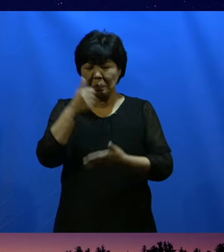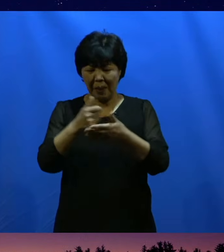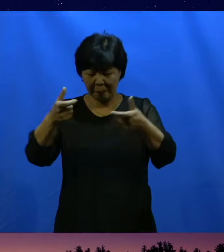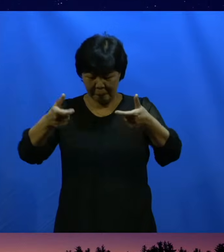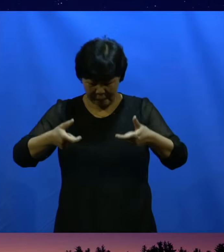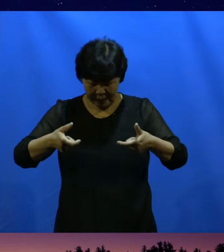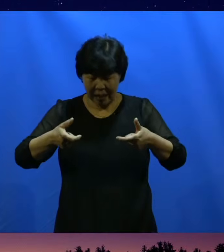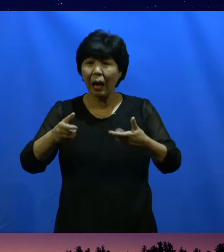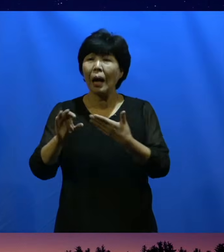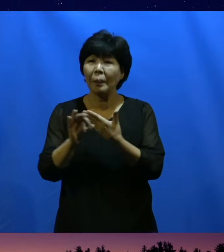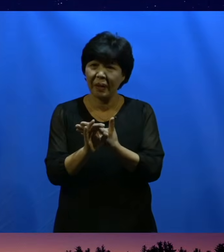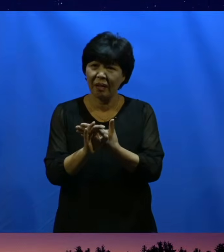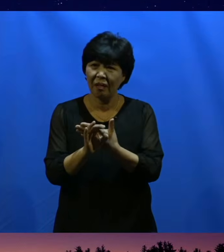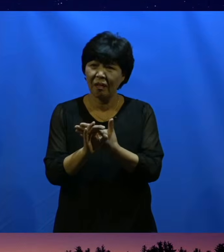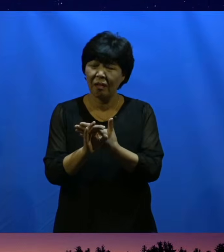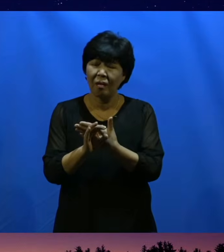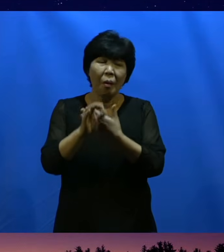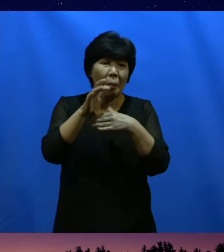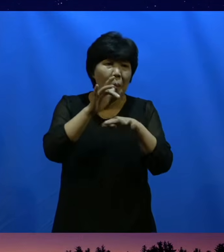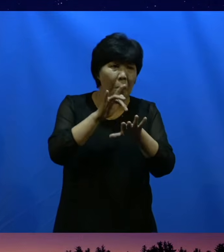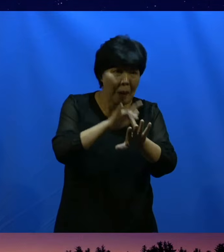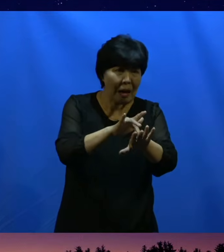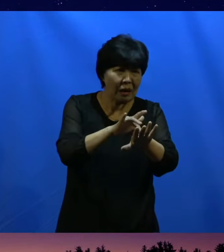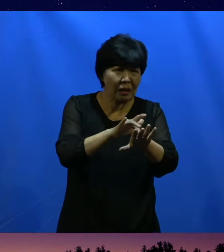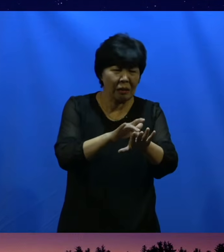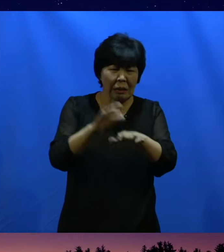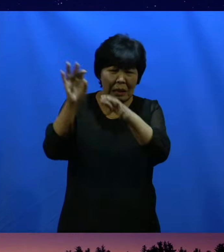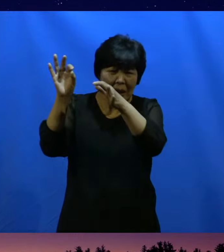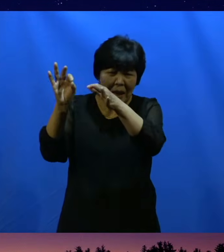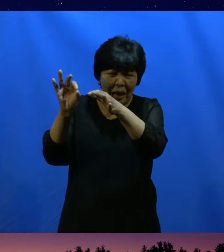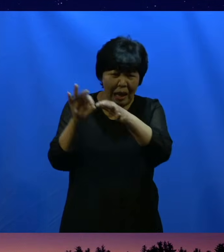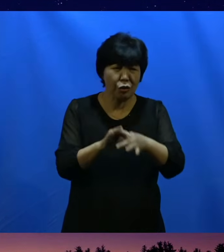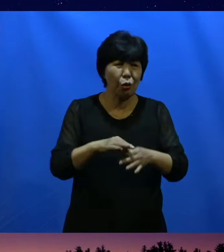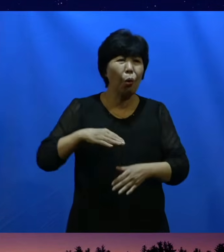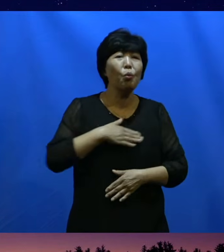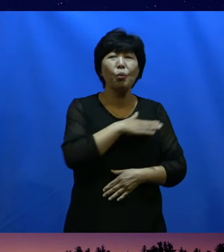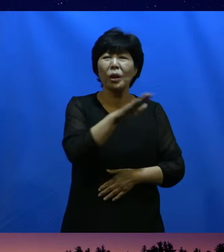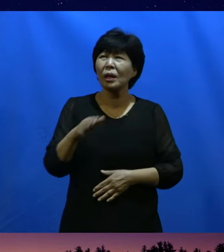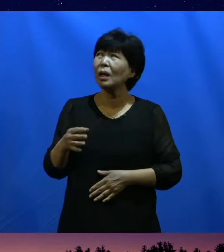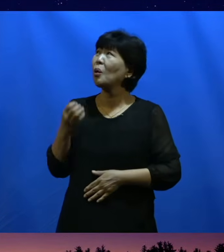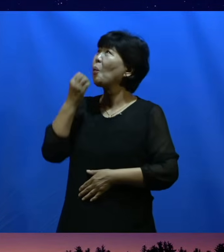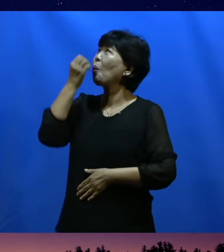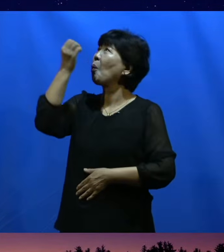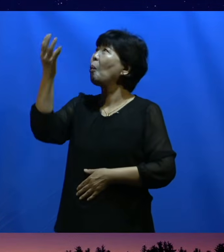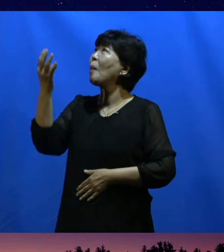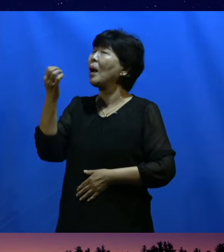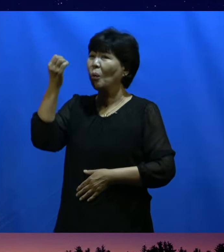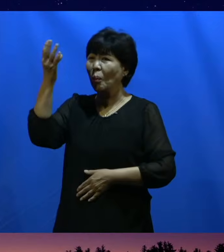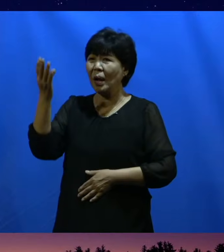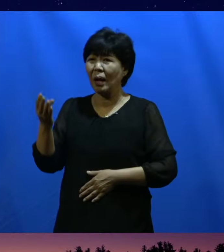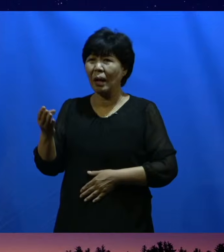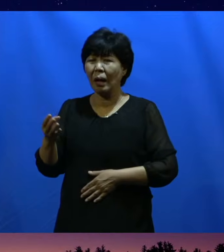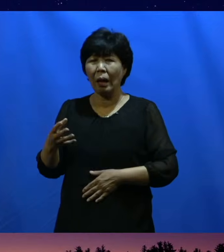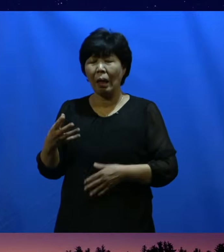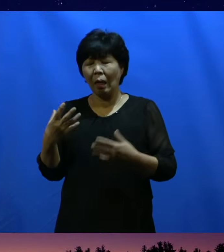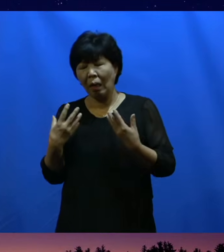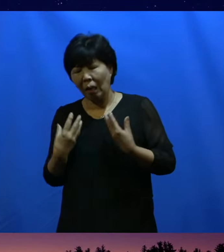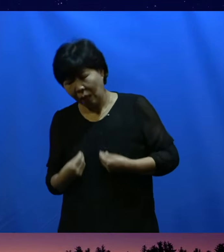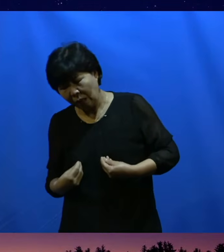허우적거리게 하면요, 마귀는 끊임없이 우리를 고발합니다. 고발하고 고발해서 우리를 주저앉혀 버립니다.